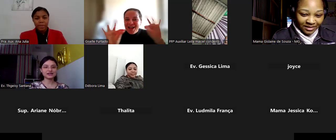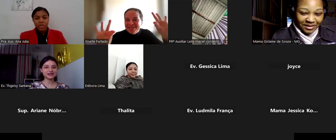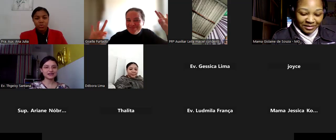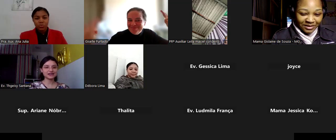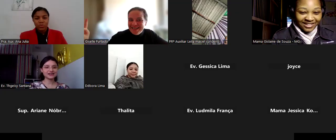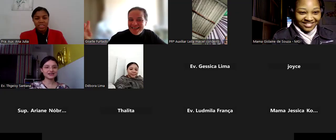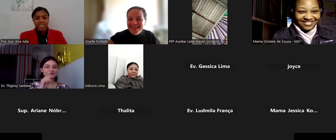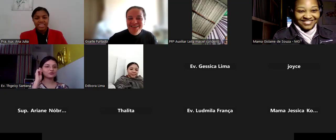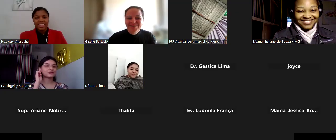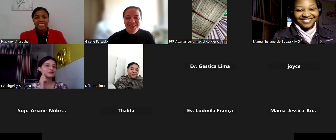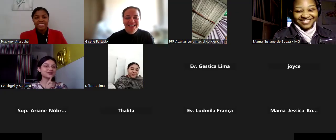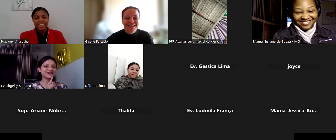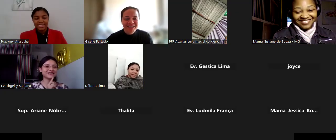frase bem completa